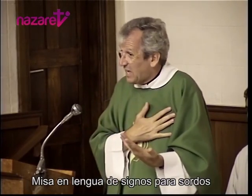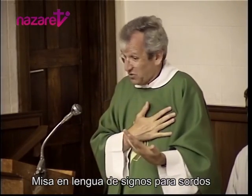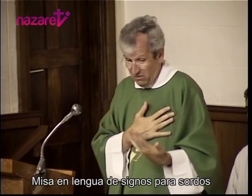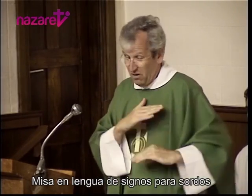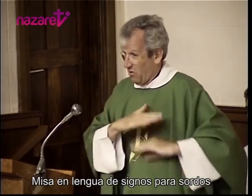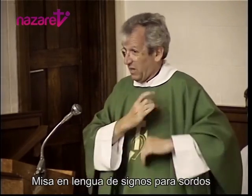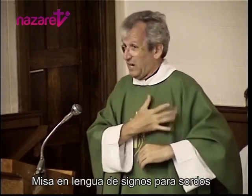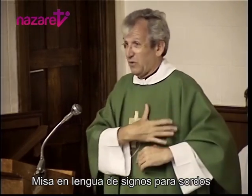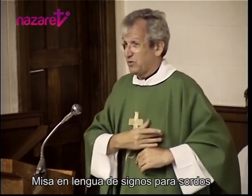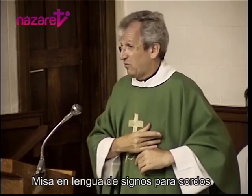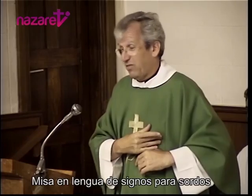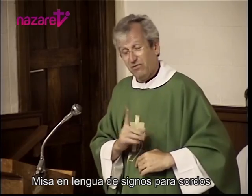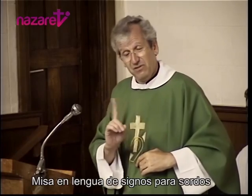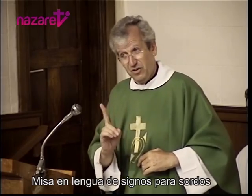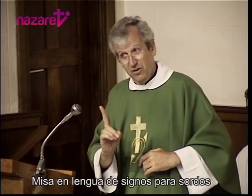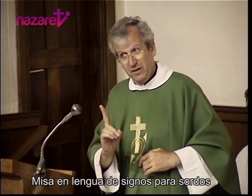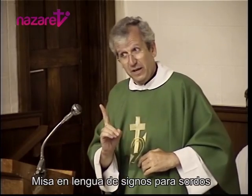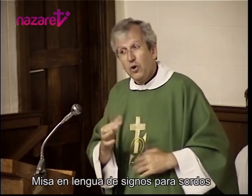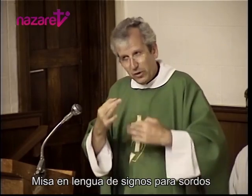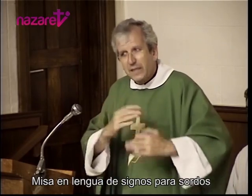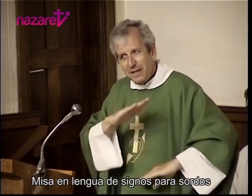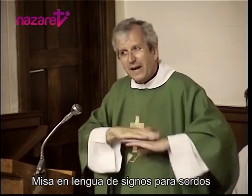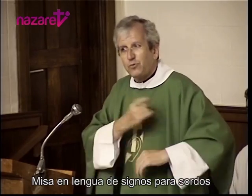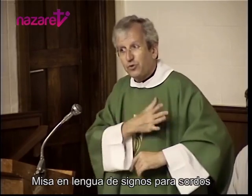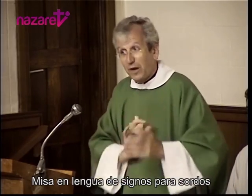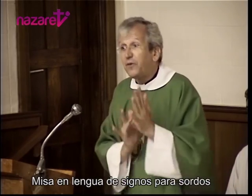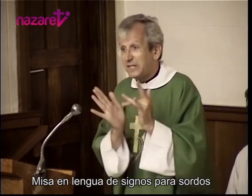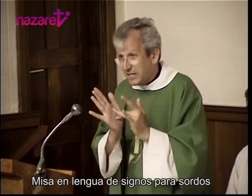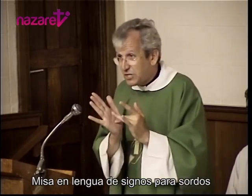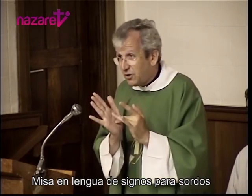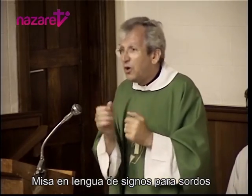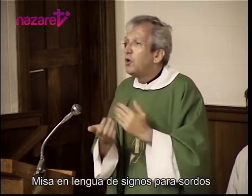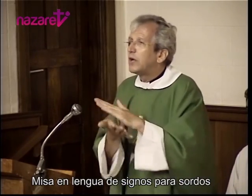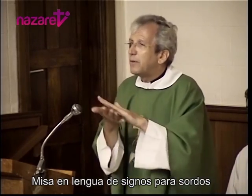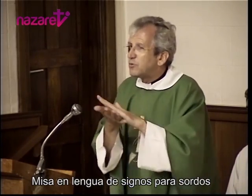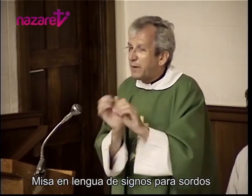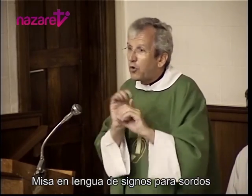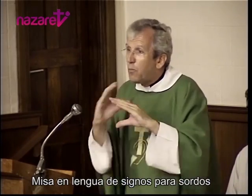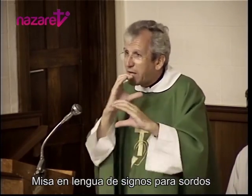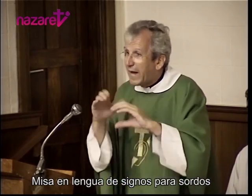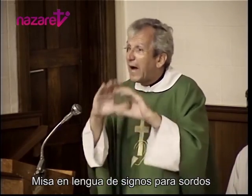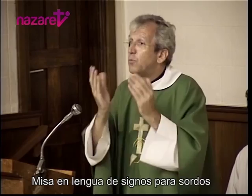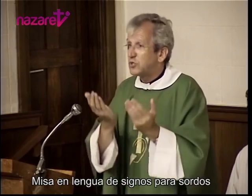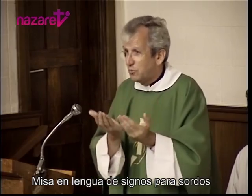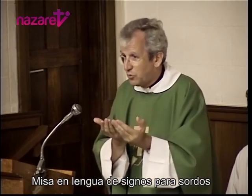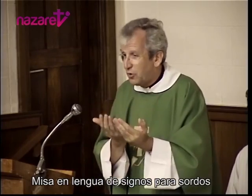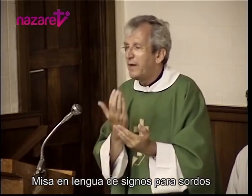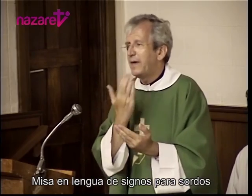son lo que llena nuestro corazón? No. Lo que debe llenar nuestro corazón es Cristo. Lo que debemos saber comunicar a nuestro mundo es